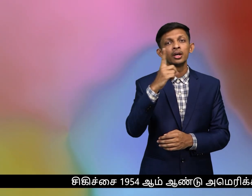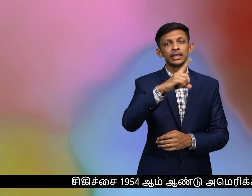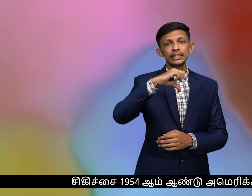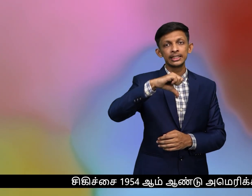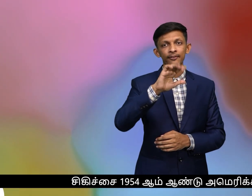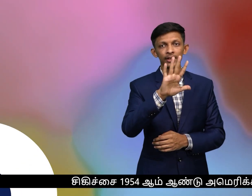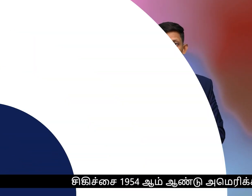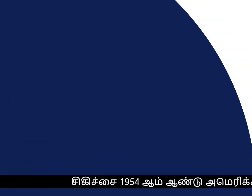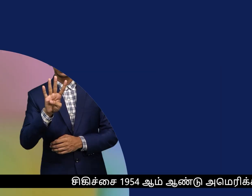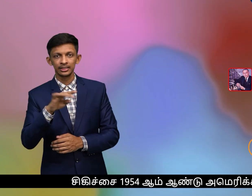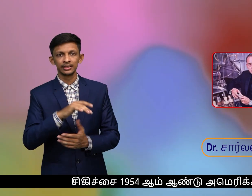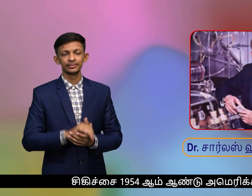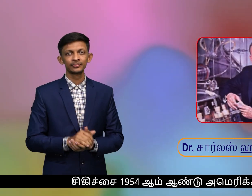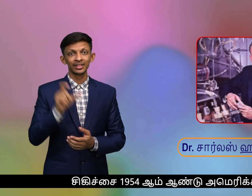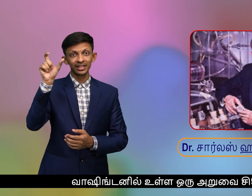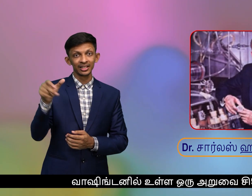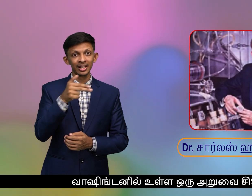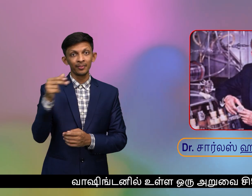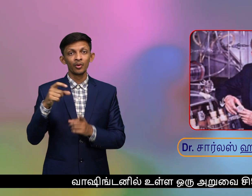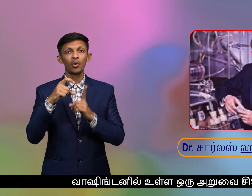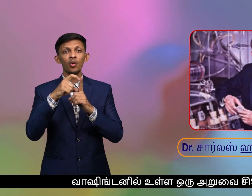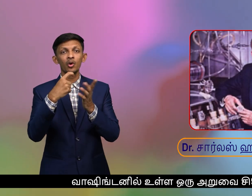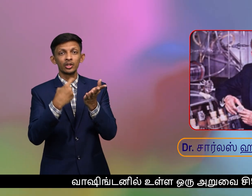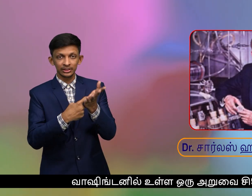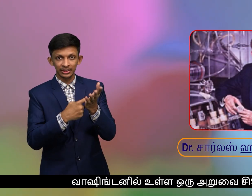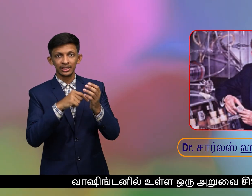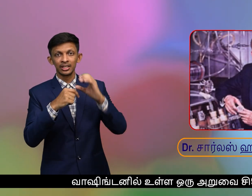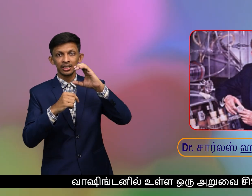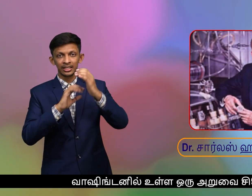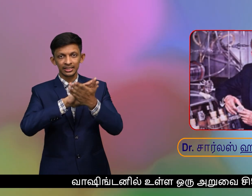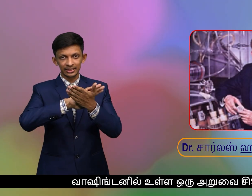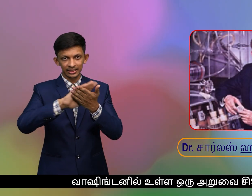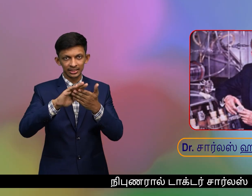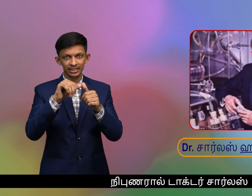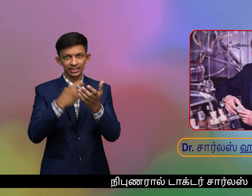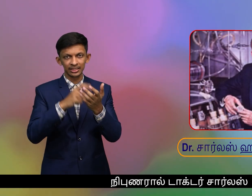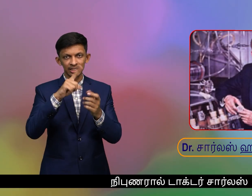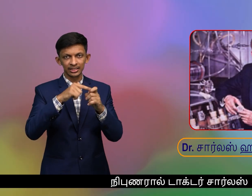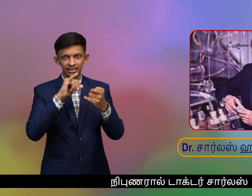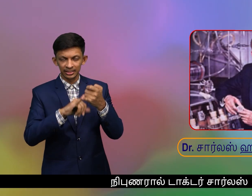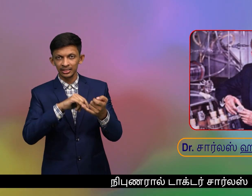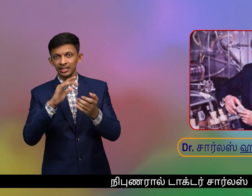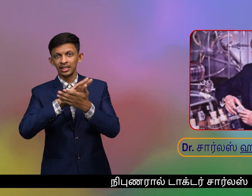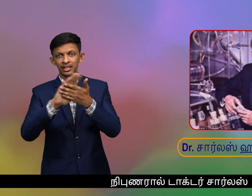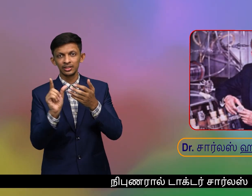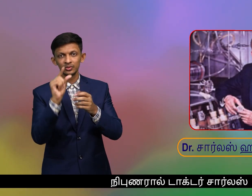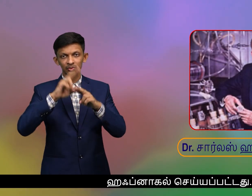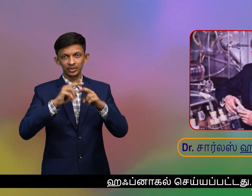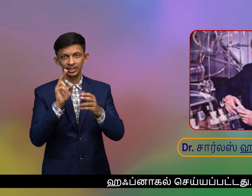1954ஆம் ஆண்டு அமெரிக்காவின் வாஷிங்டனில் உள்ள ஒரு அறுவை சிகிச்சை நிபுணரால் டாக்டர் சார்லஸ்